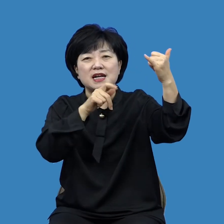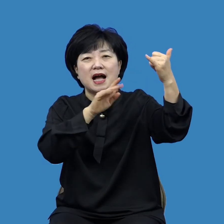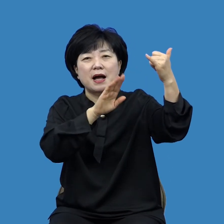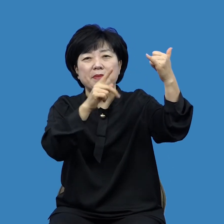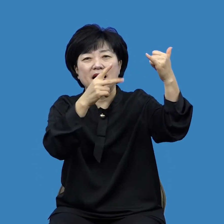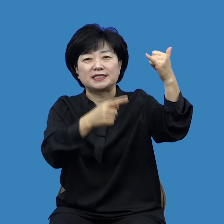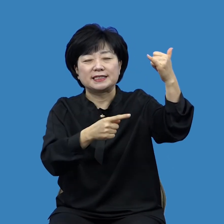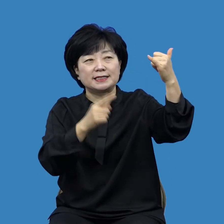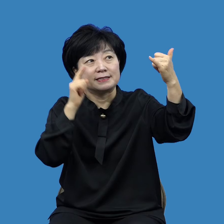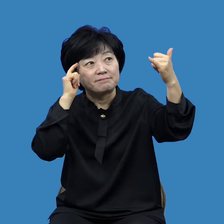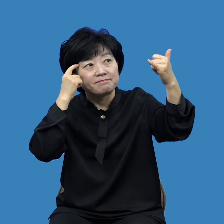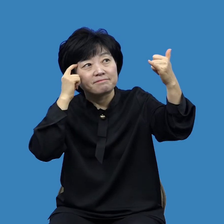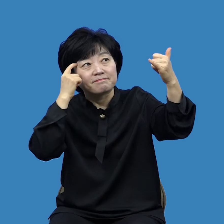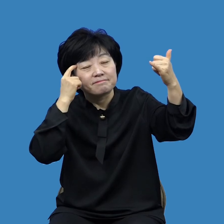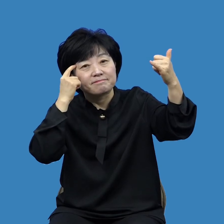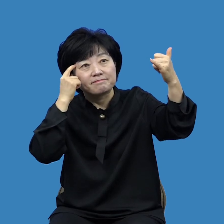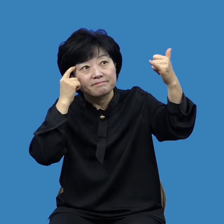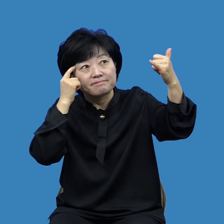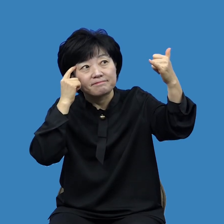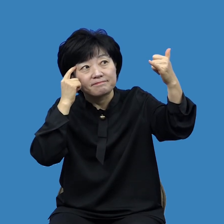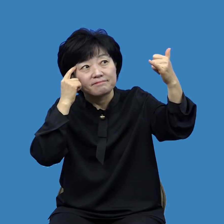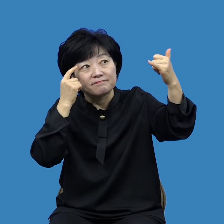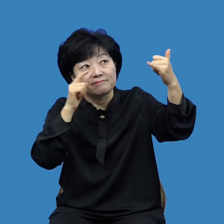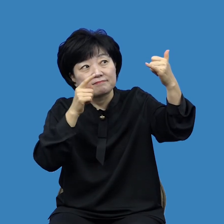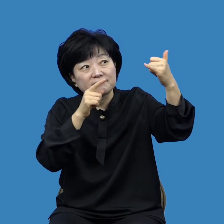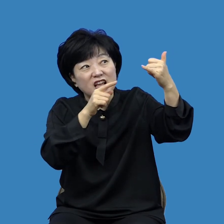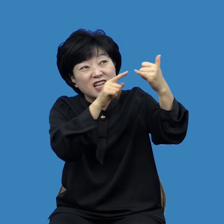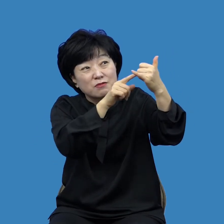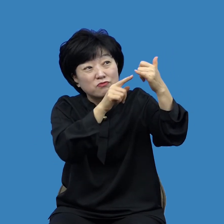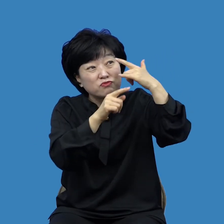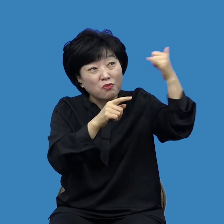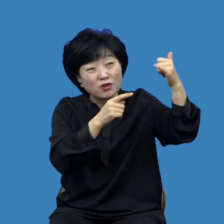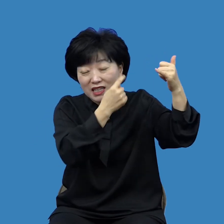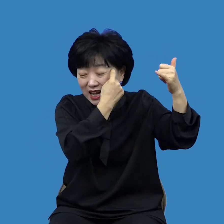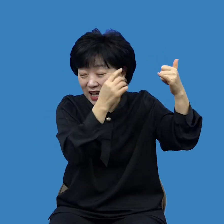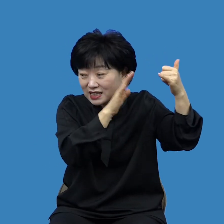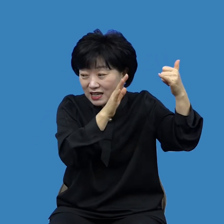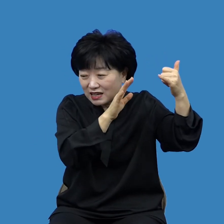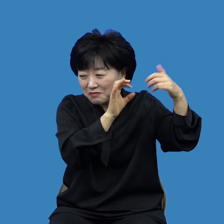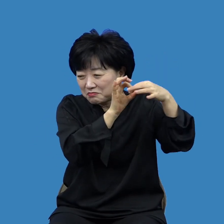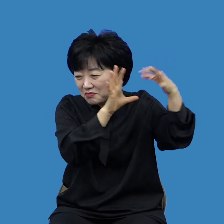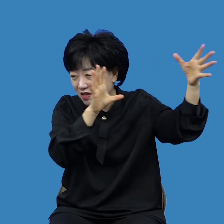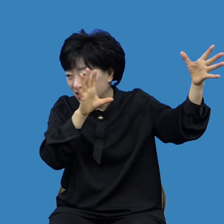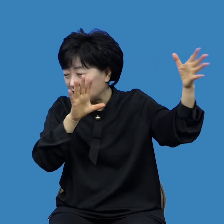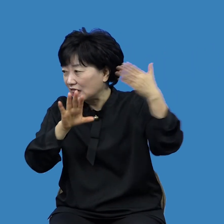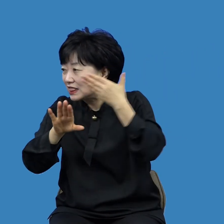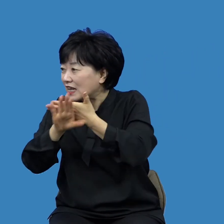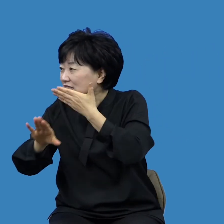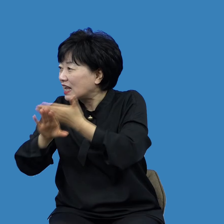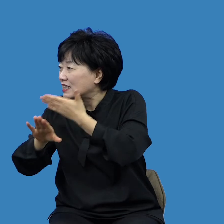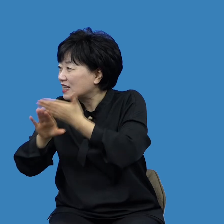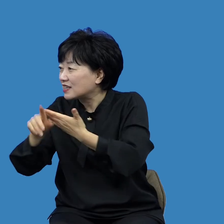의식하고 살지 않으면 결국 다른 누군가 또는 무엇인가는 카바드하고 있어. 잘 생각해 봐.